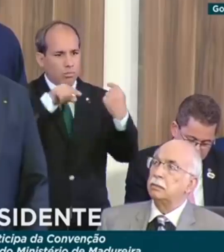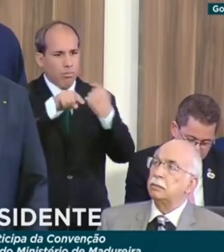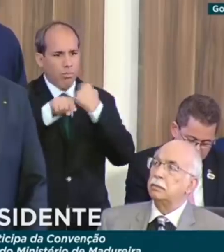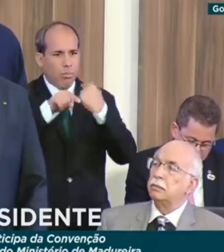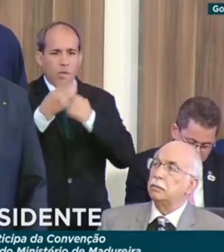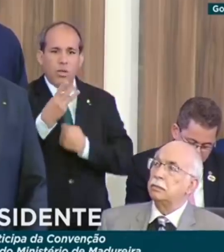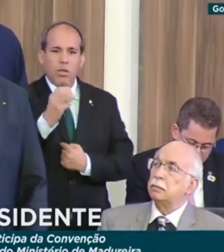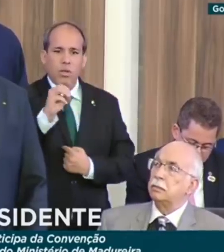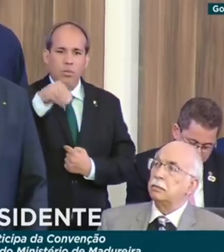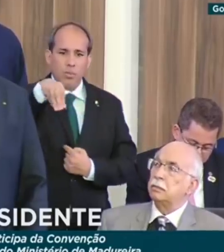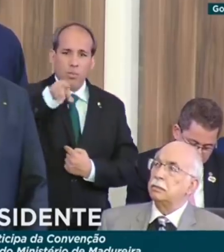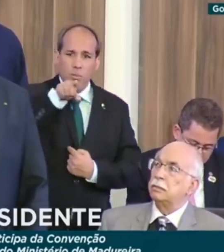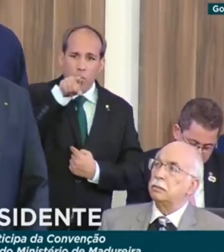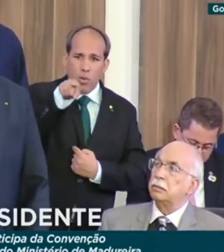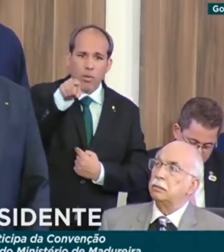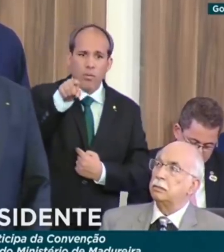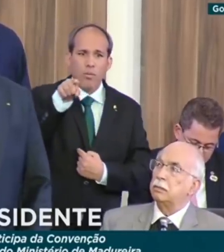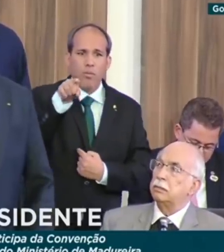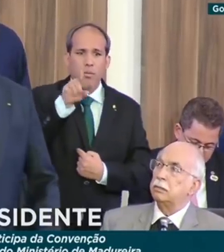com ele?